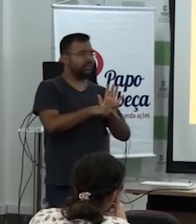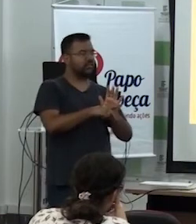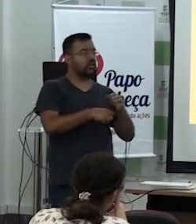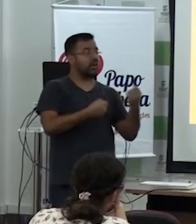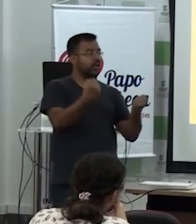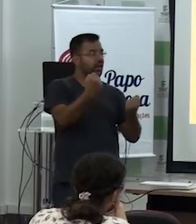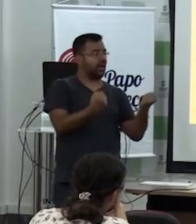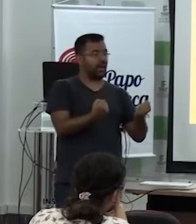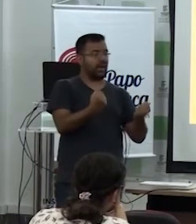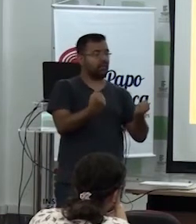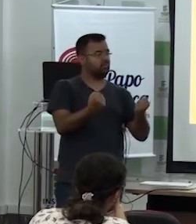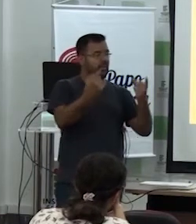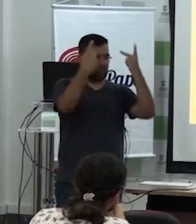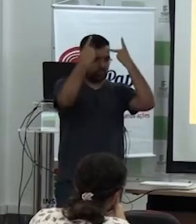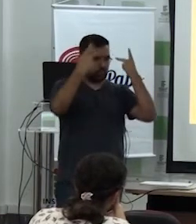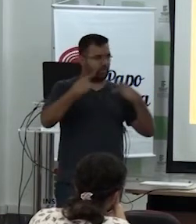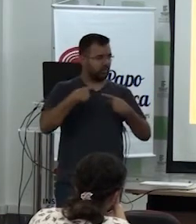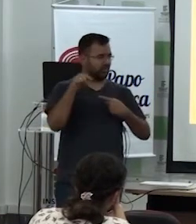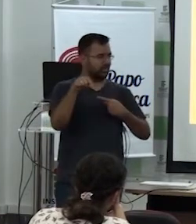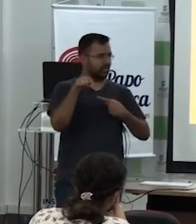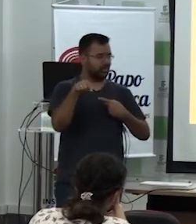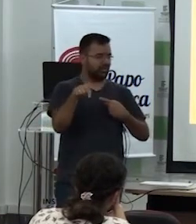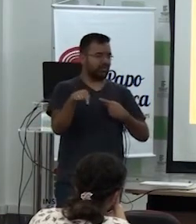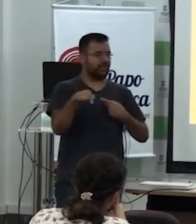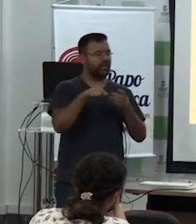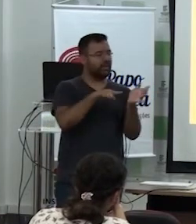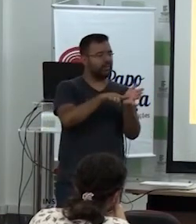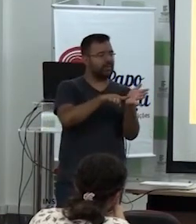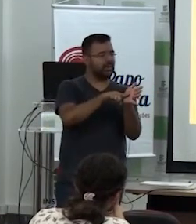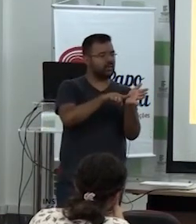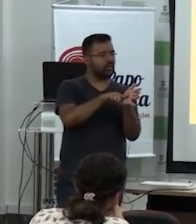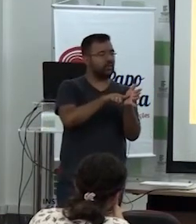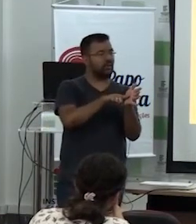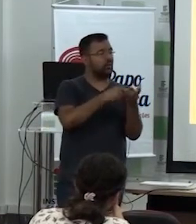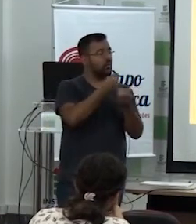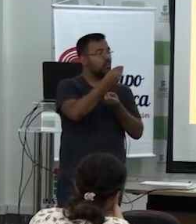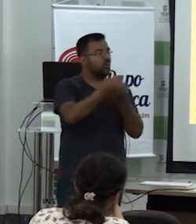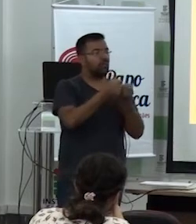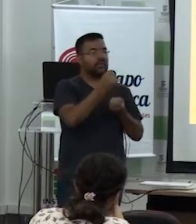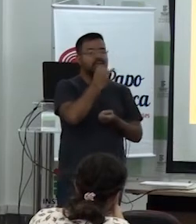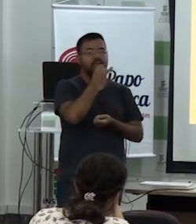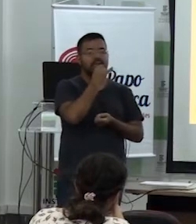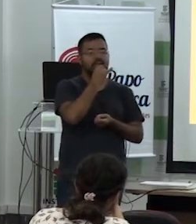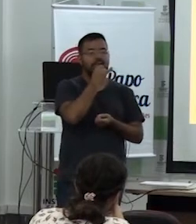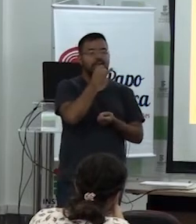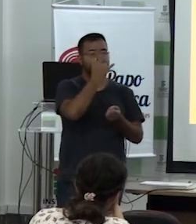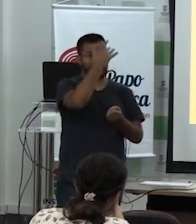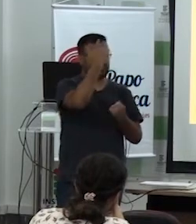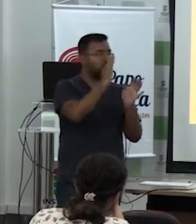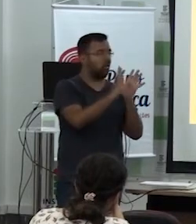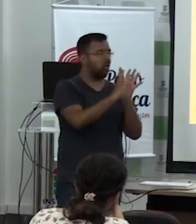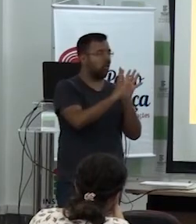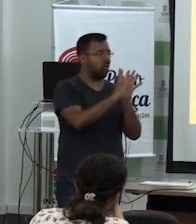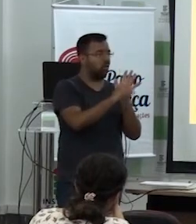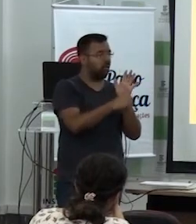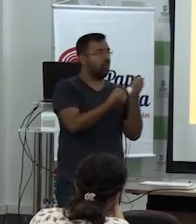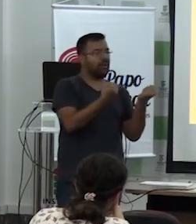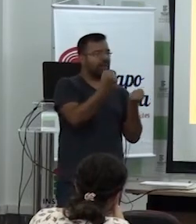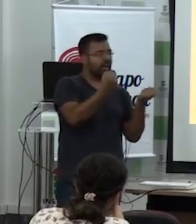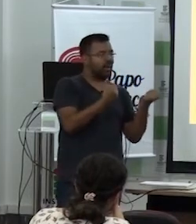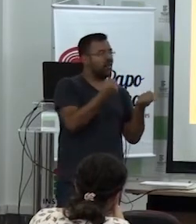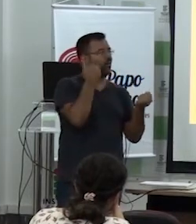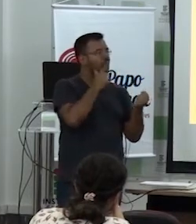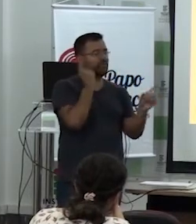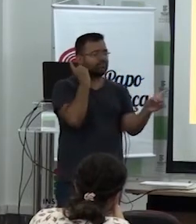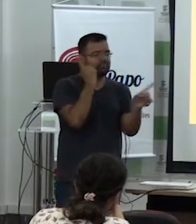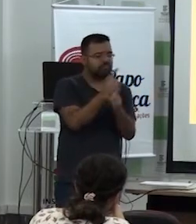também propôs aqui um projeto, você pode nas tecnologias visual artificial. Alguém está lendo, Mariela, como você pode entender disso? Acho que